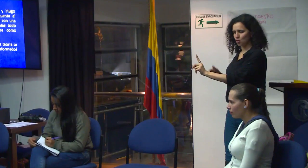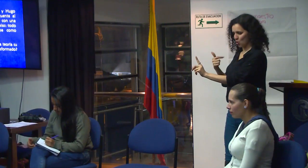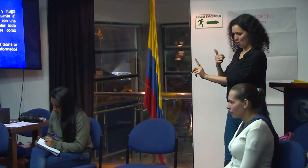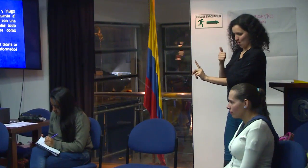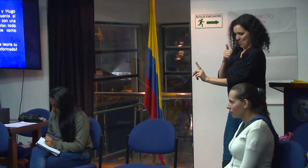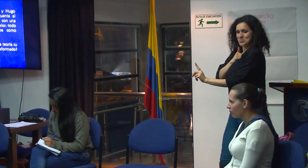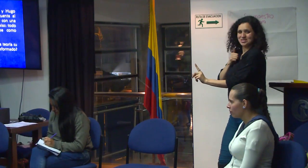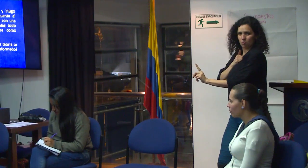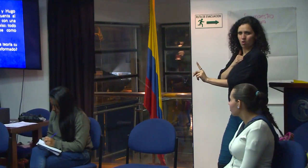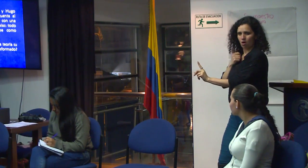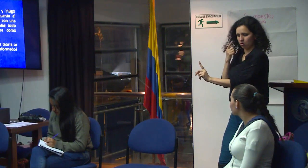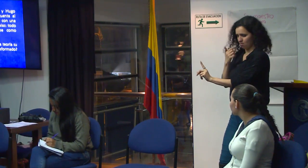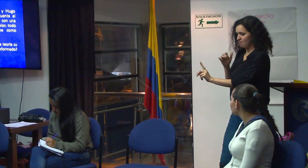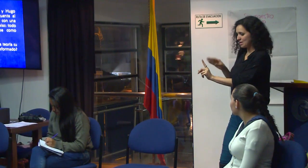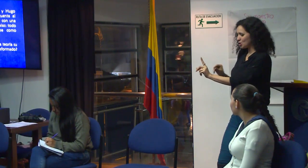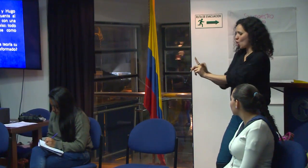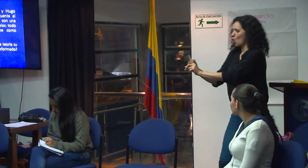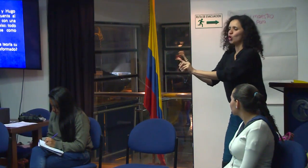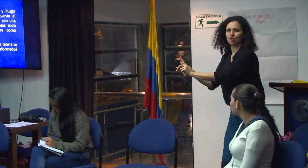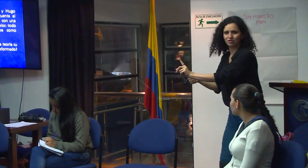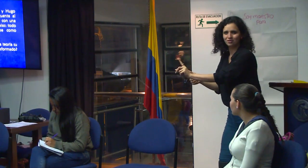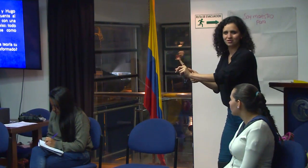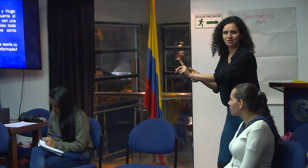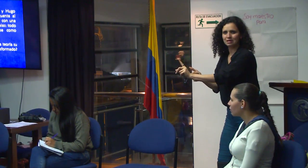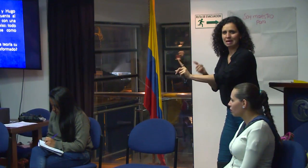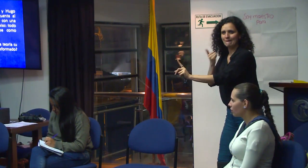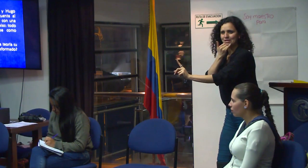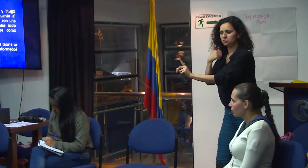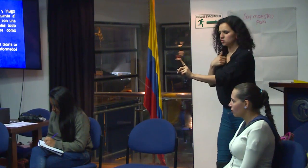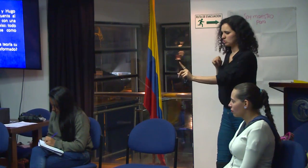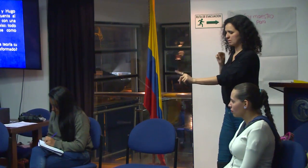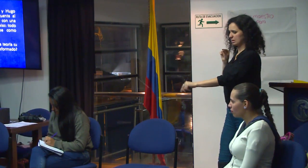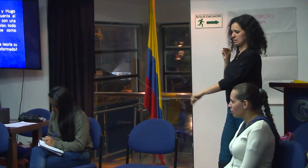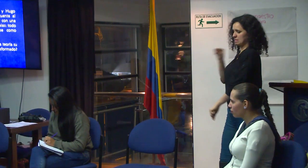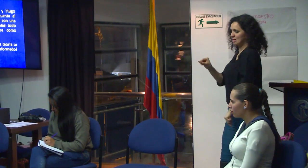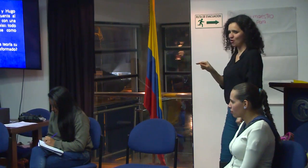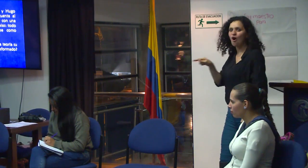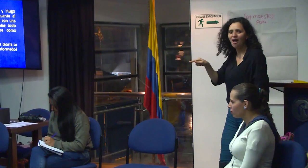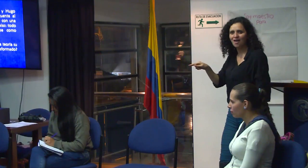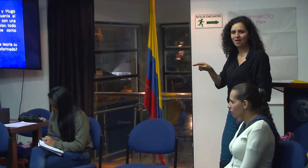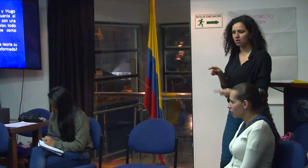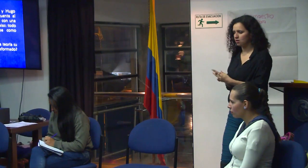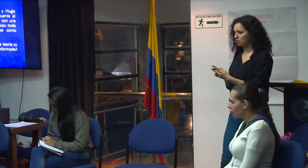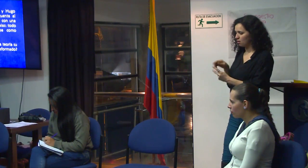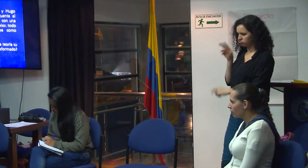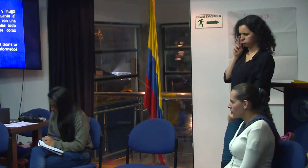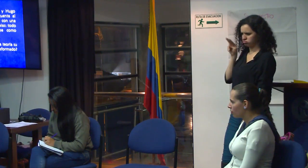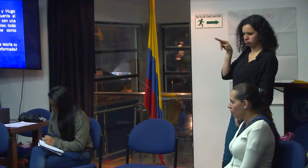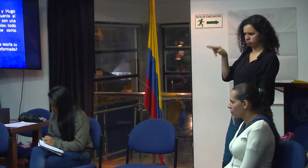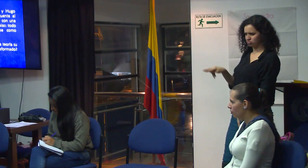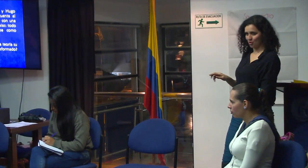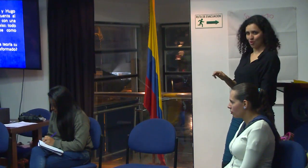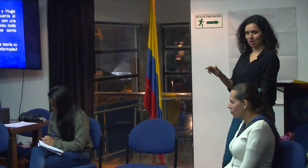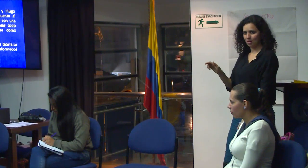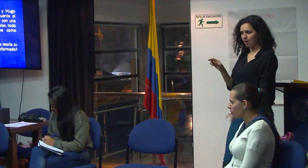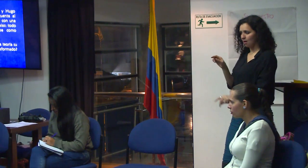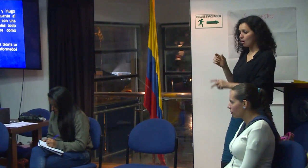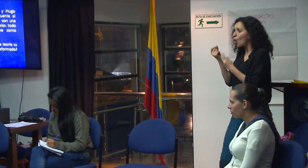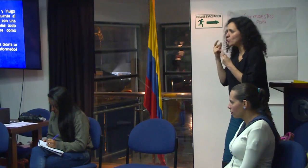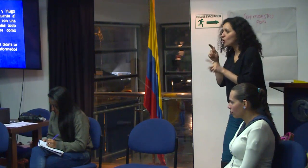la otredad, en la cual yo juzgo al otro, leo al otro, comprendo al otro desde lo que yo soy.